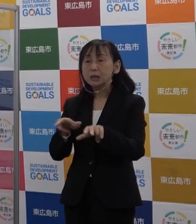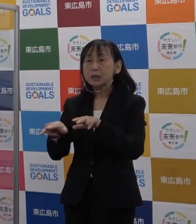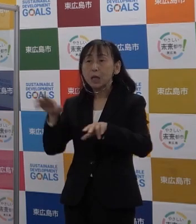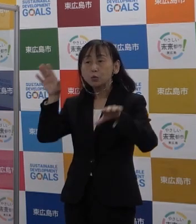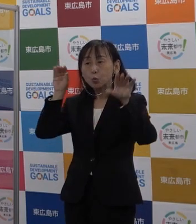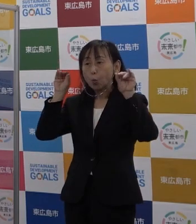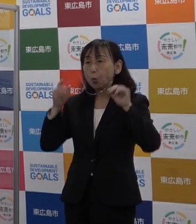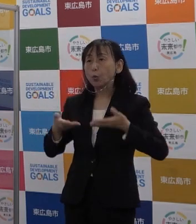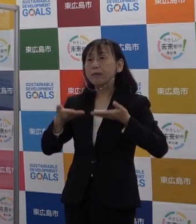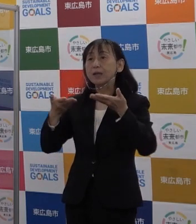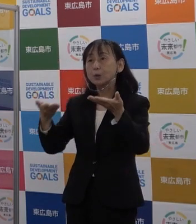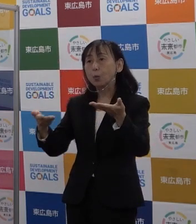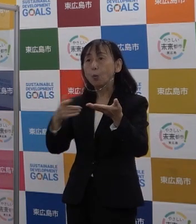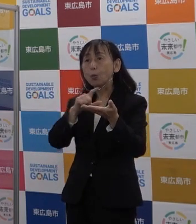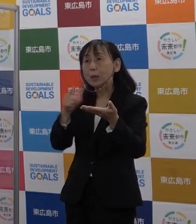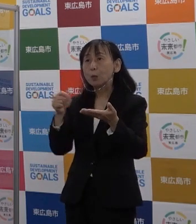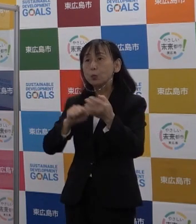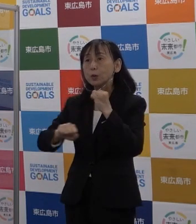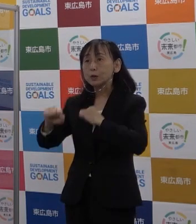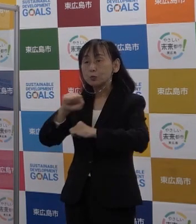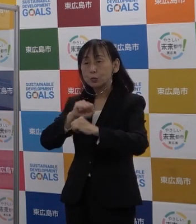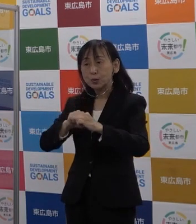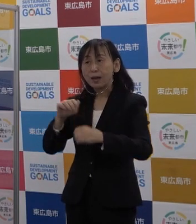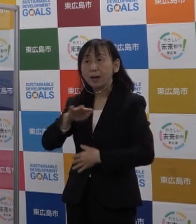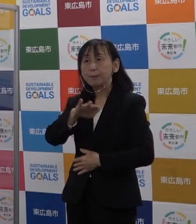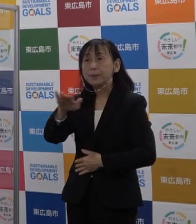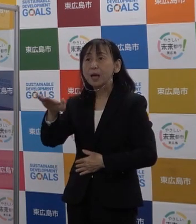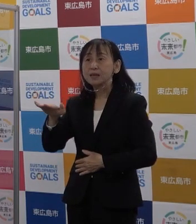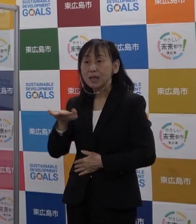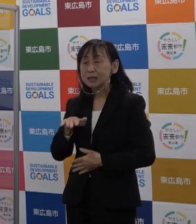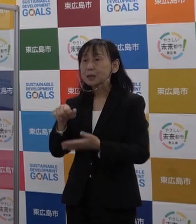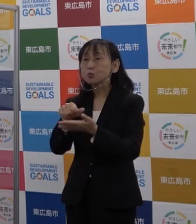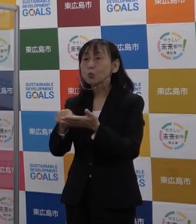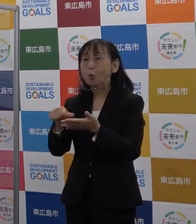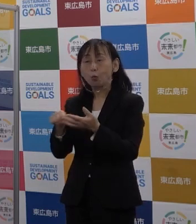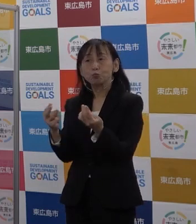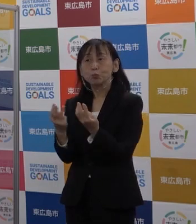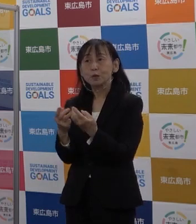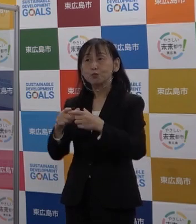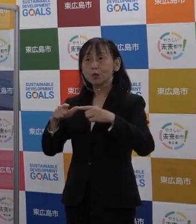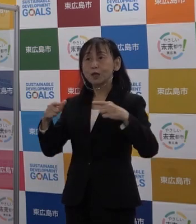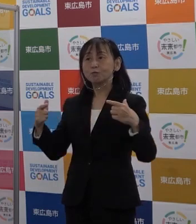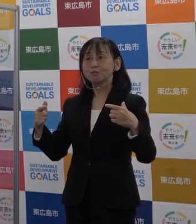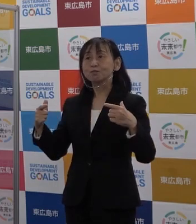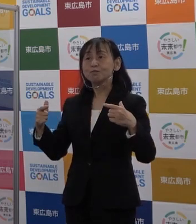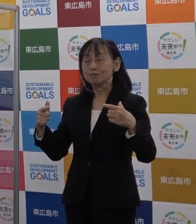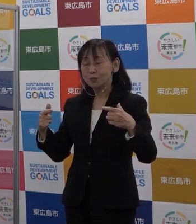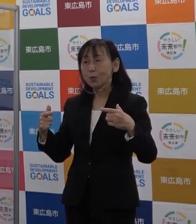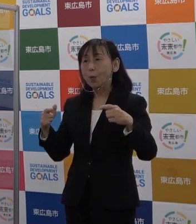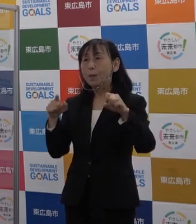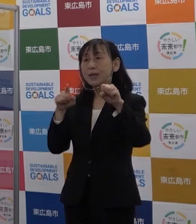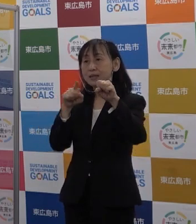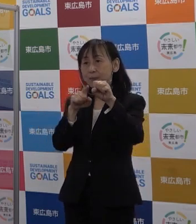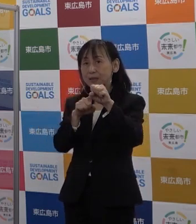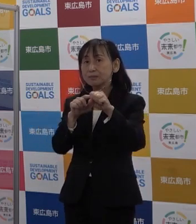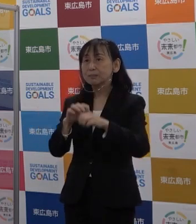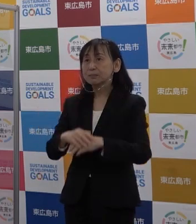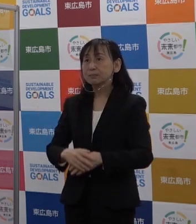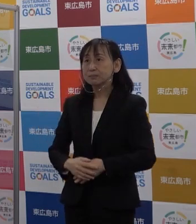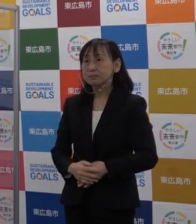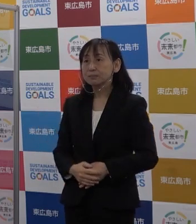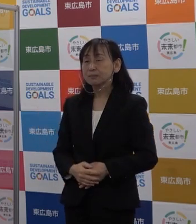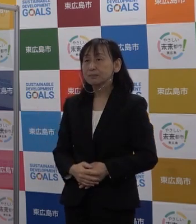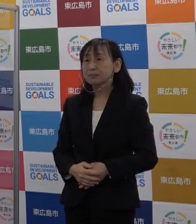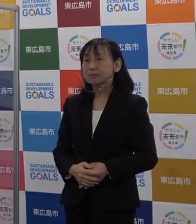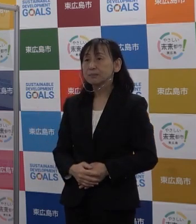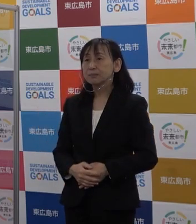なものを取り組みながらもっと皆さん方に登録をしていただくような取り組みをしていきたいと思っています。